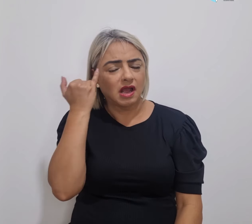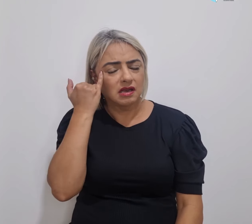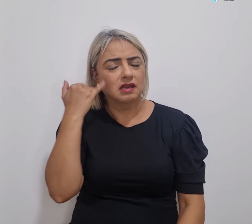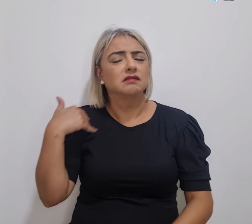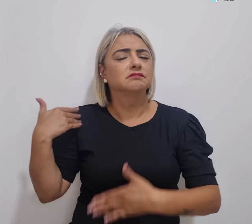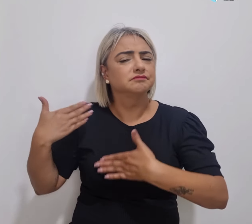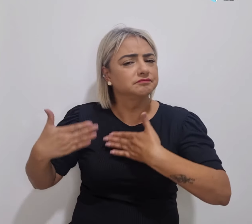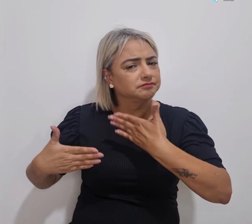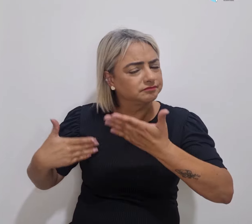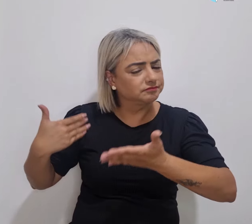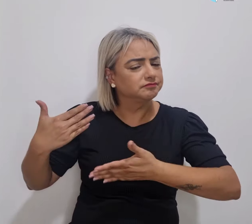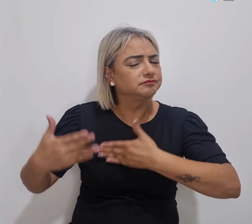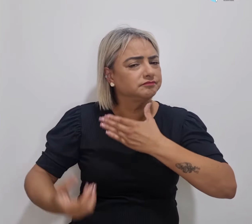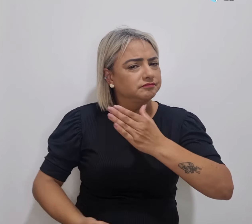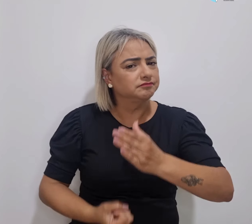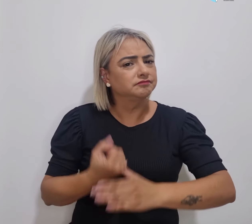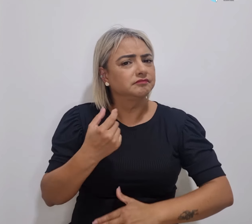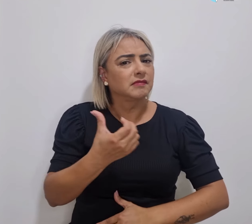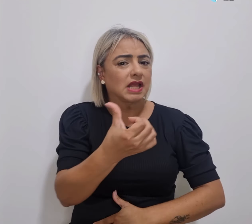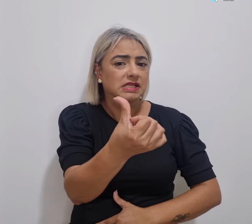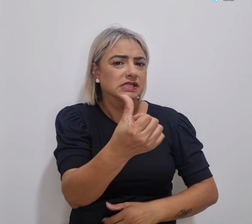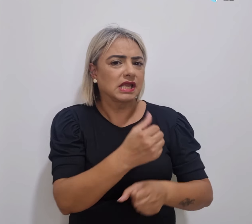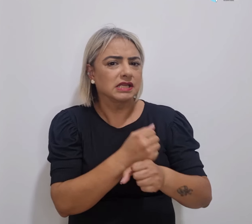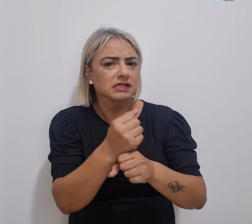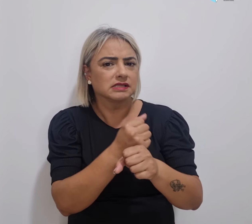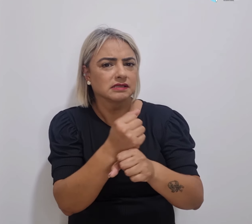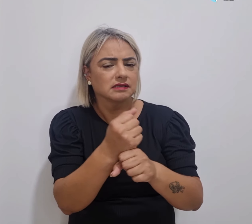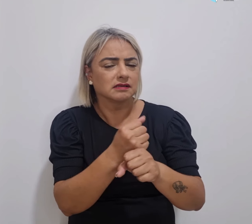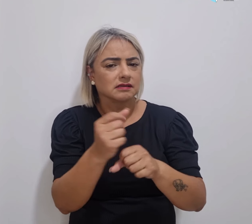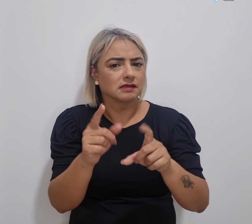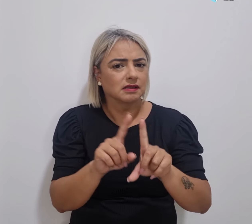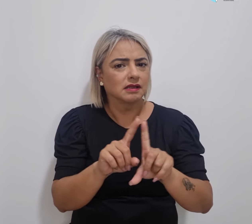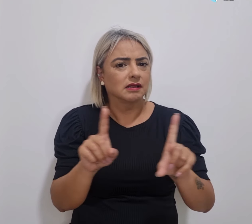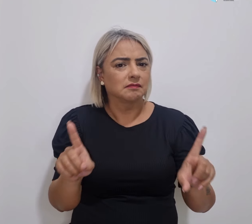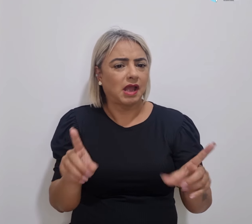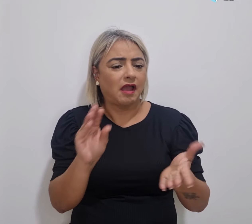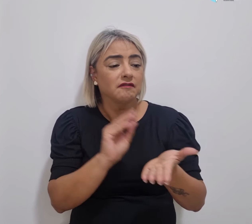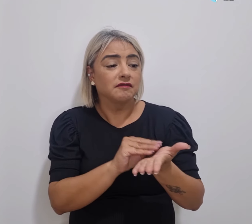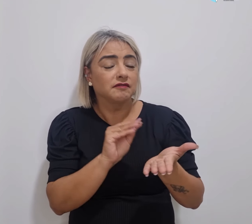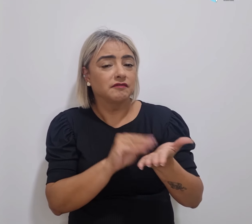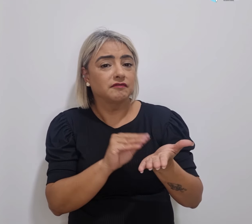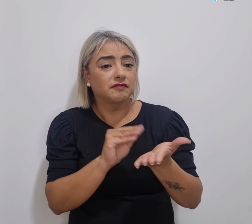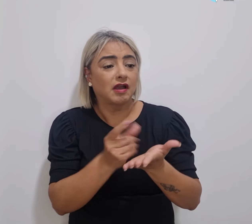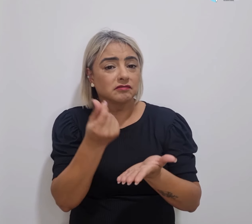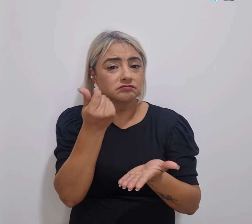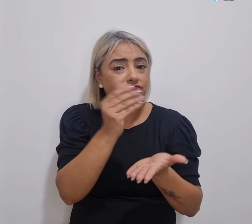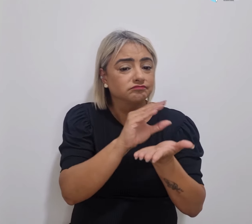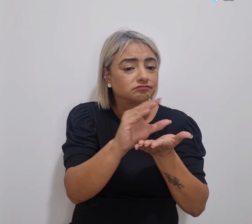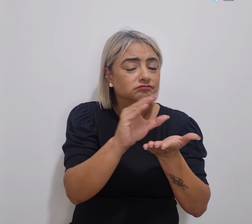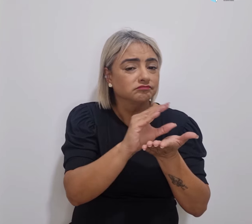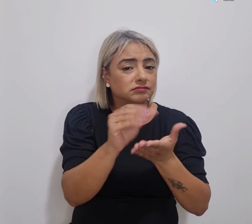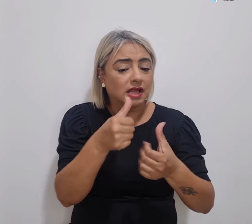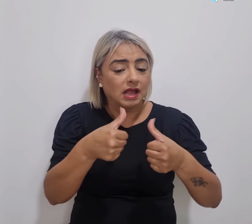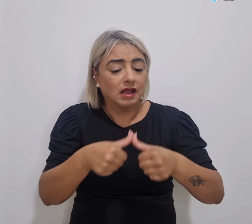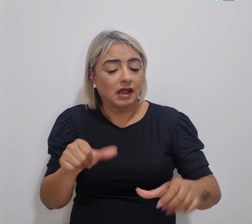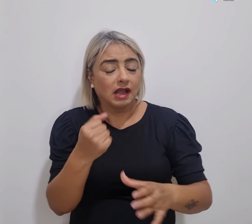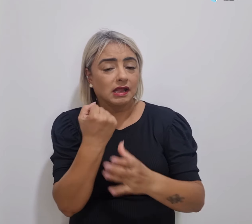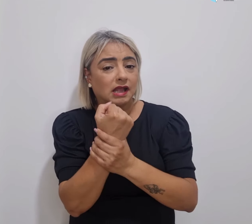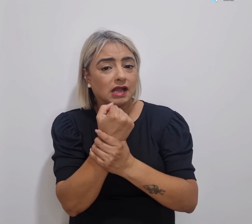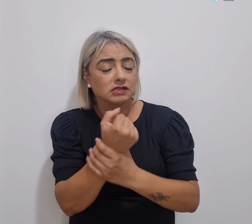há pelo menos seis anos. Mas a falta de investimento na permanência dos estudantes